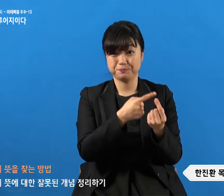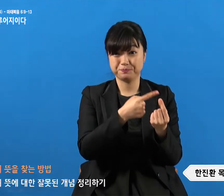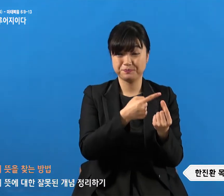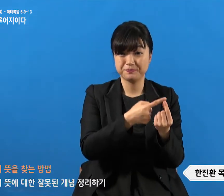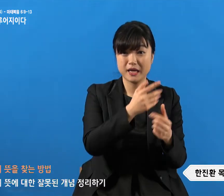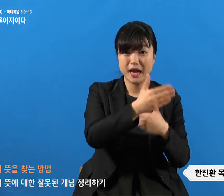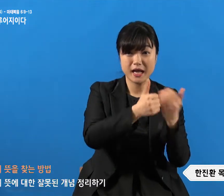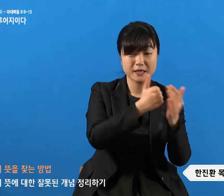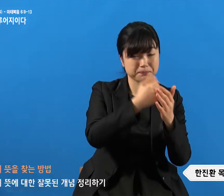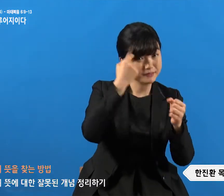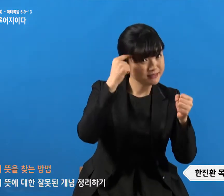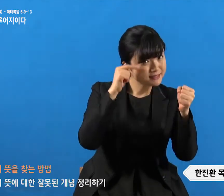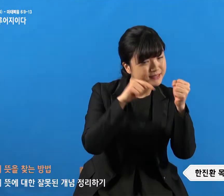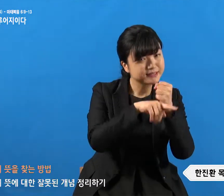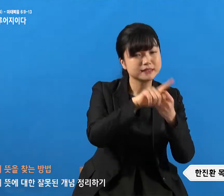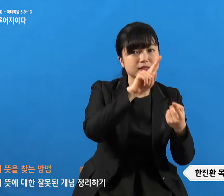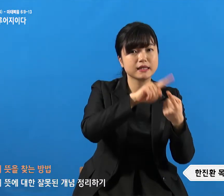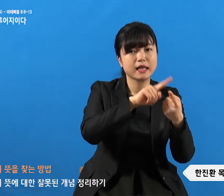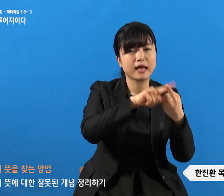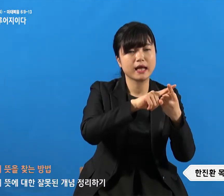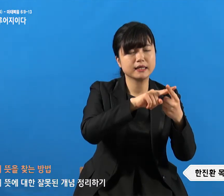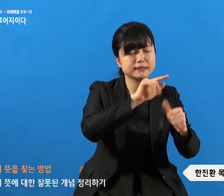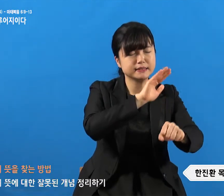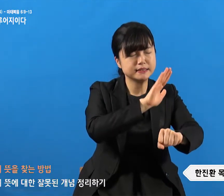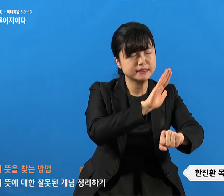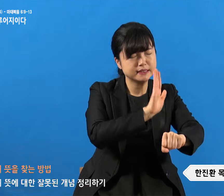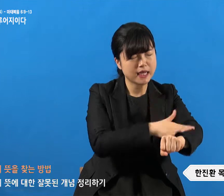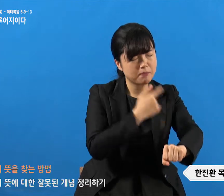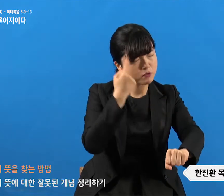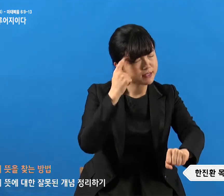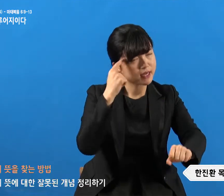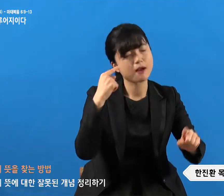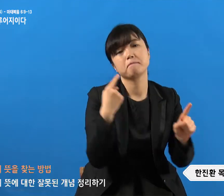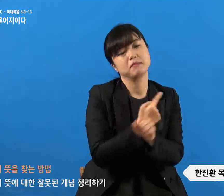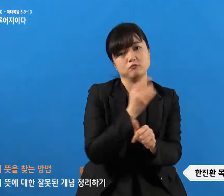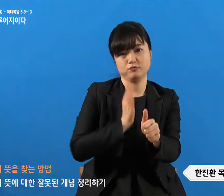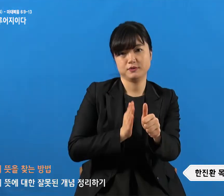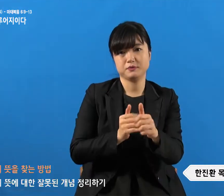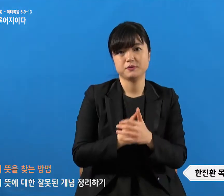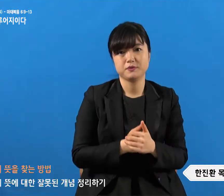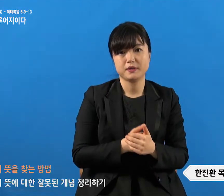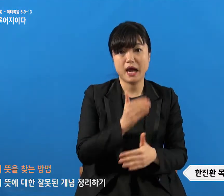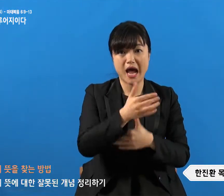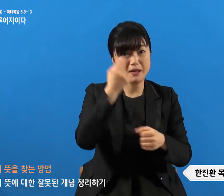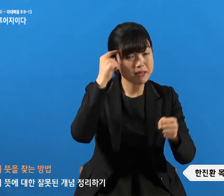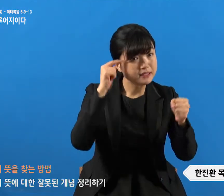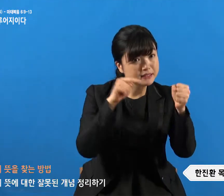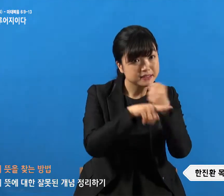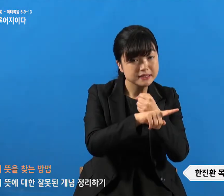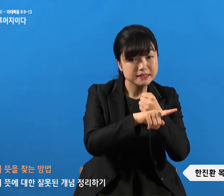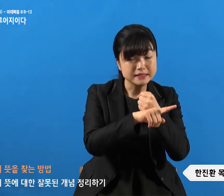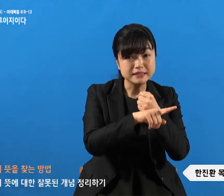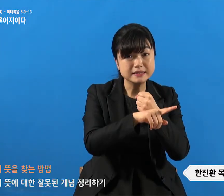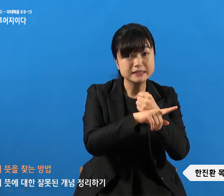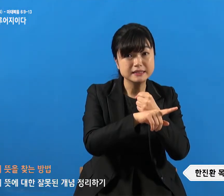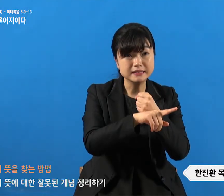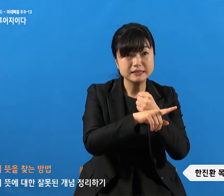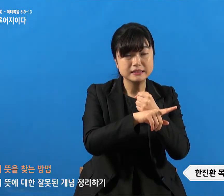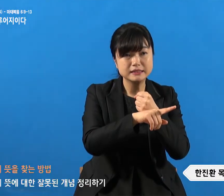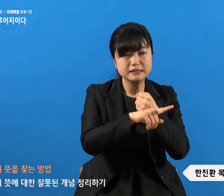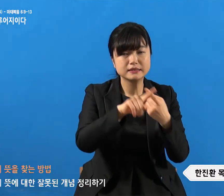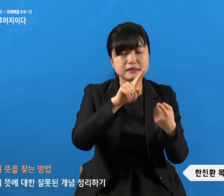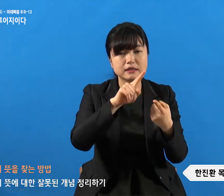먼저 하나님의 뜻에 대한 잘못된 개념부터 정리해야 합니다. 하나님의 뜻에 대한